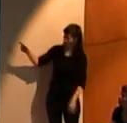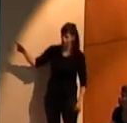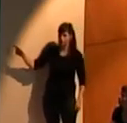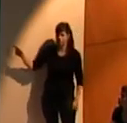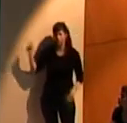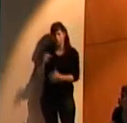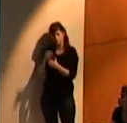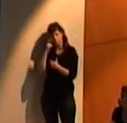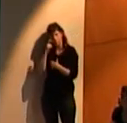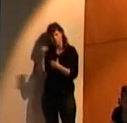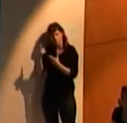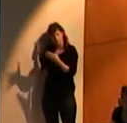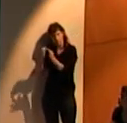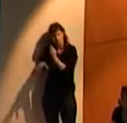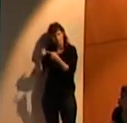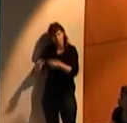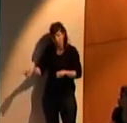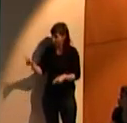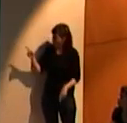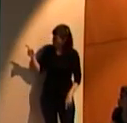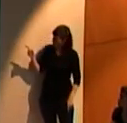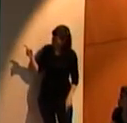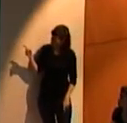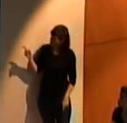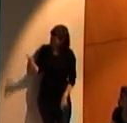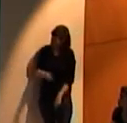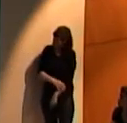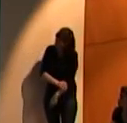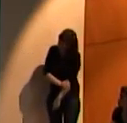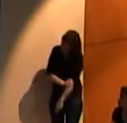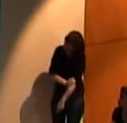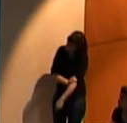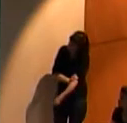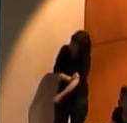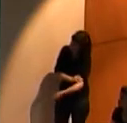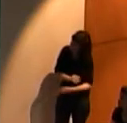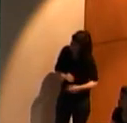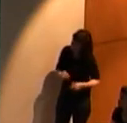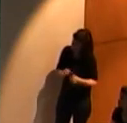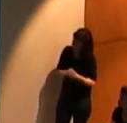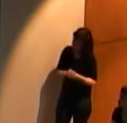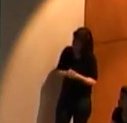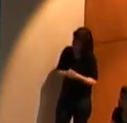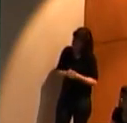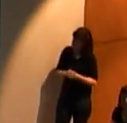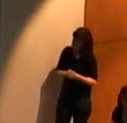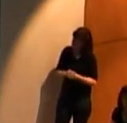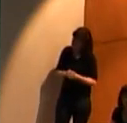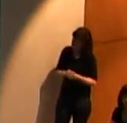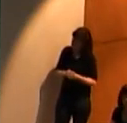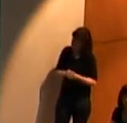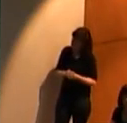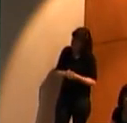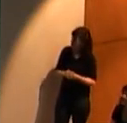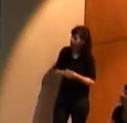proposition différente où là, l'idée, c'était de pouvoir passer et d'avoir une peau qui se dilate et qui de